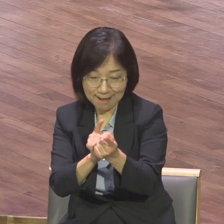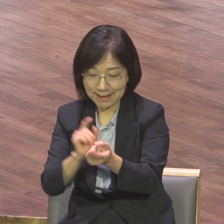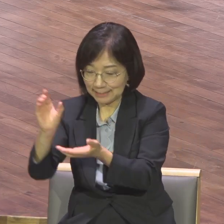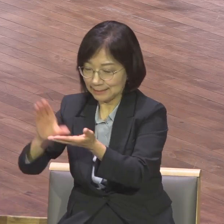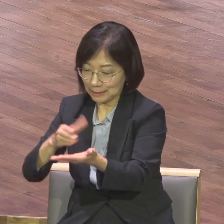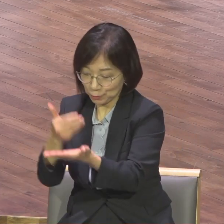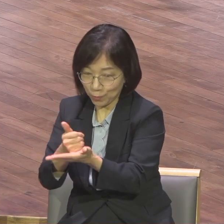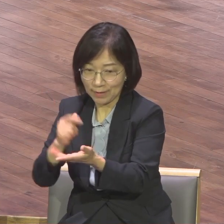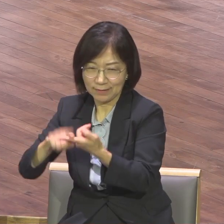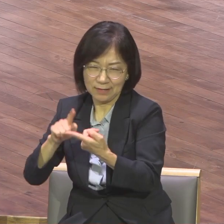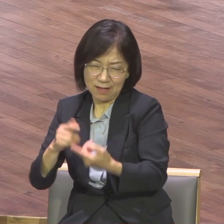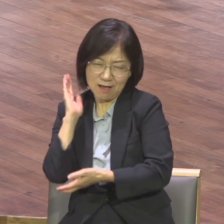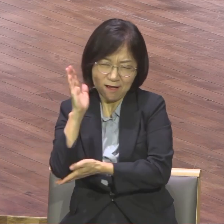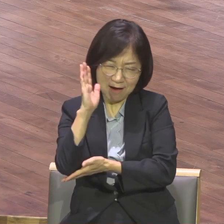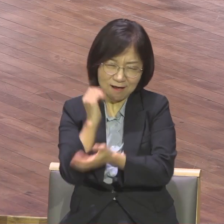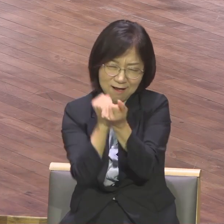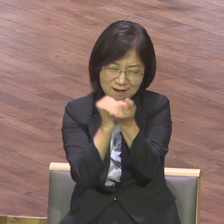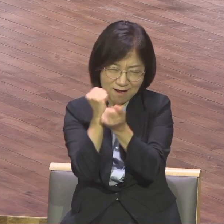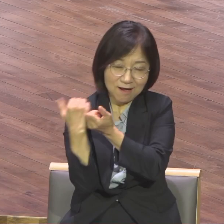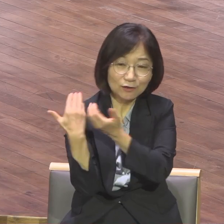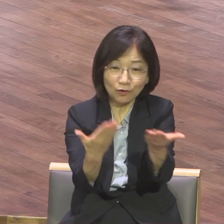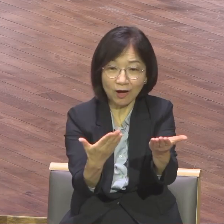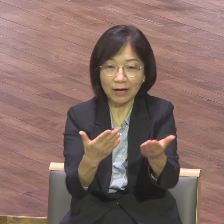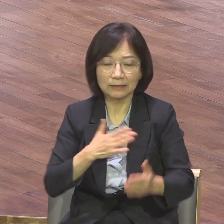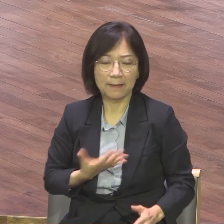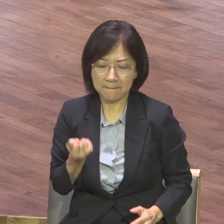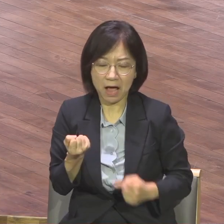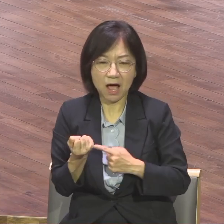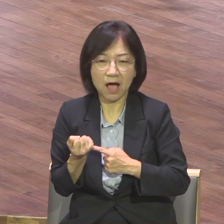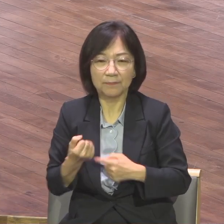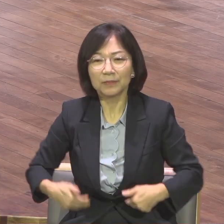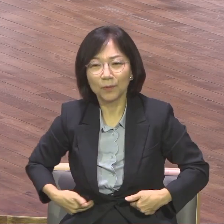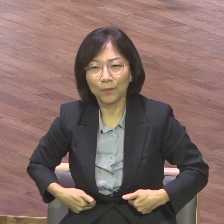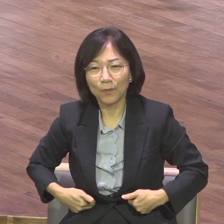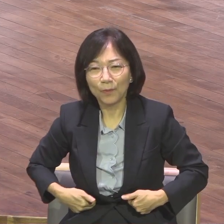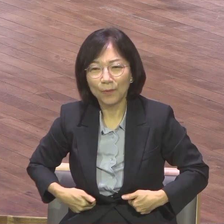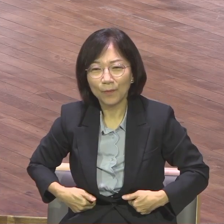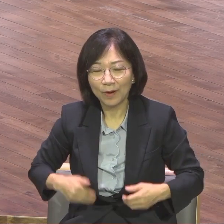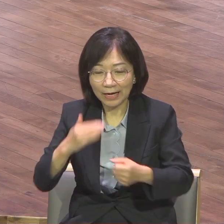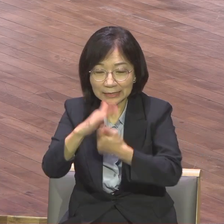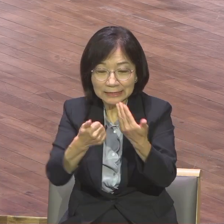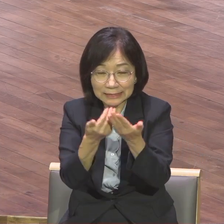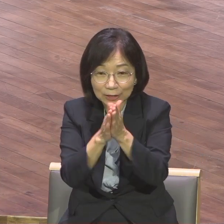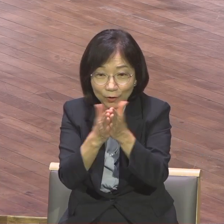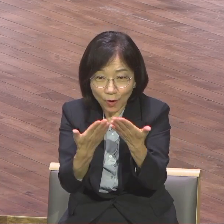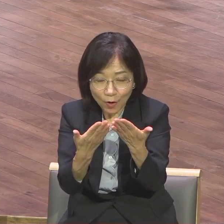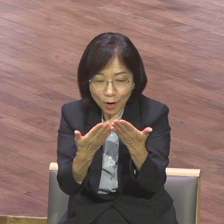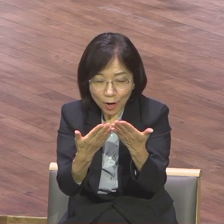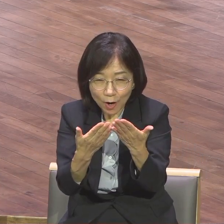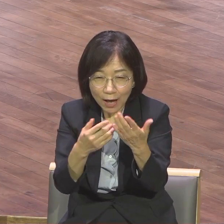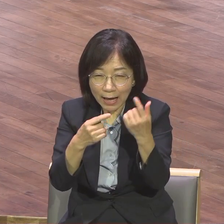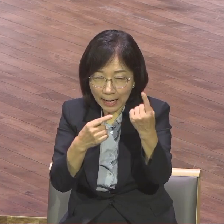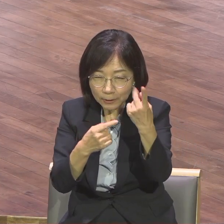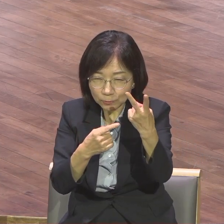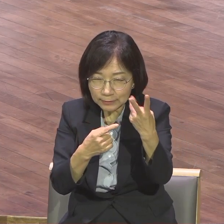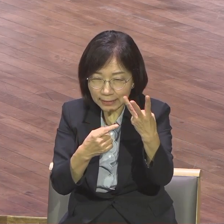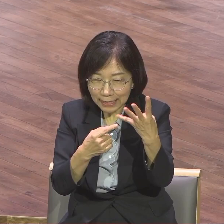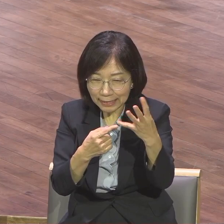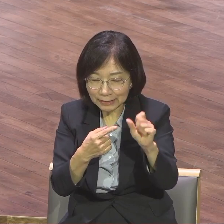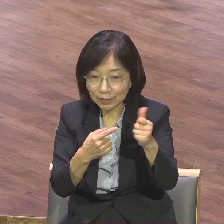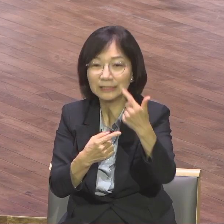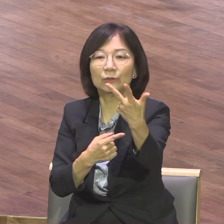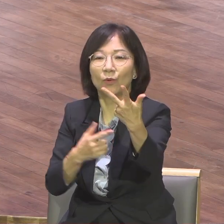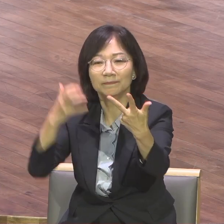예수가 그전 사실을 내가 고백할 수 있어. 여기에 대해서 성경구절 최소 한도 7구절을 알아야 돼요. 아무리